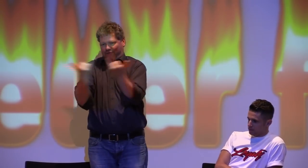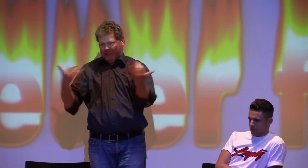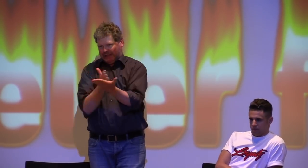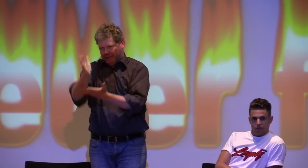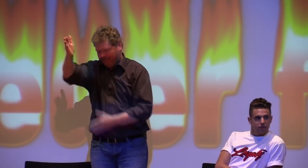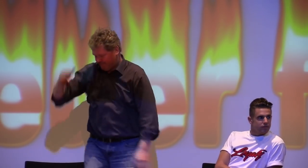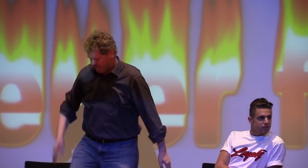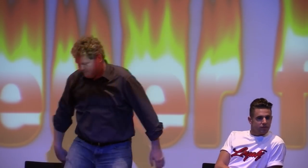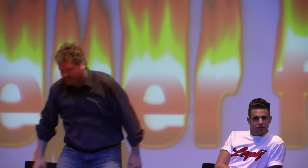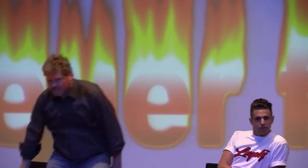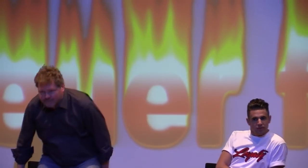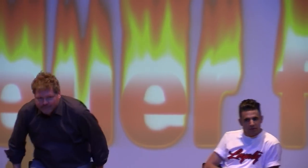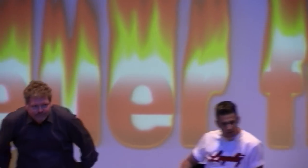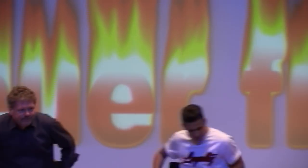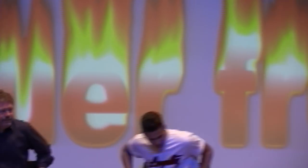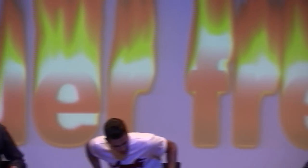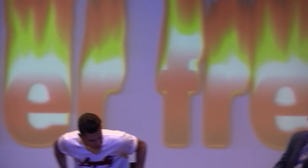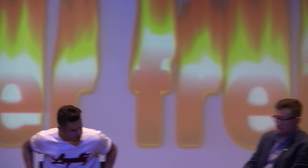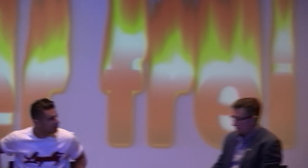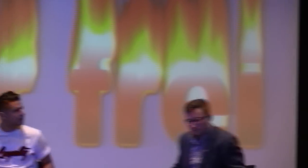dass wir gesellschaftsfähig bleiben und erfolgreich werden.